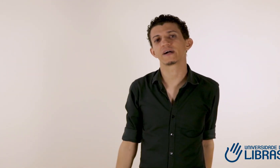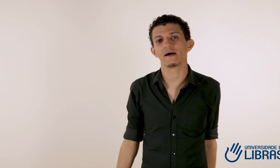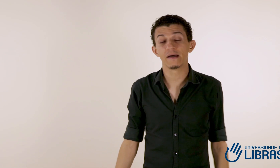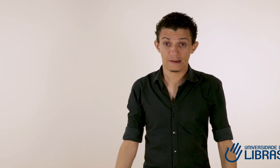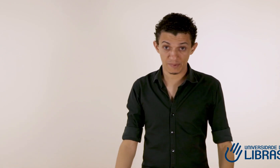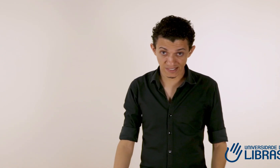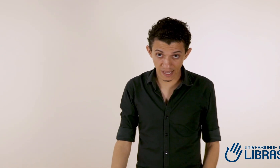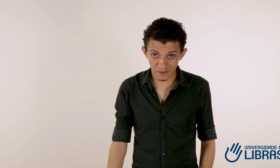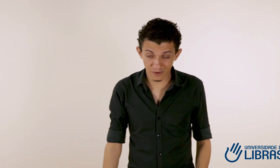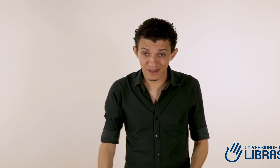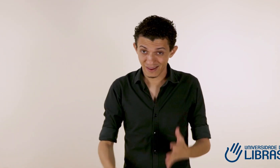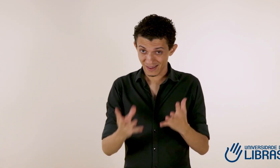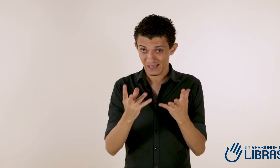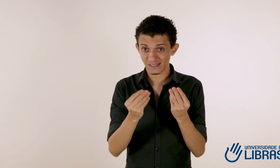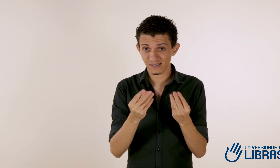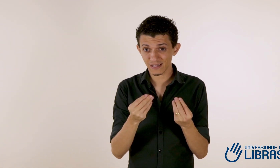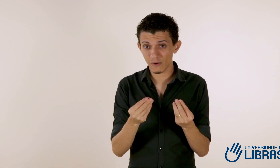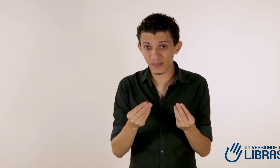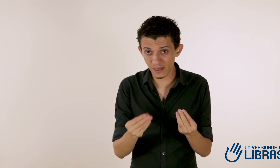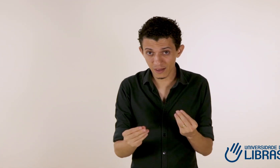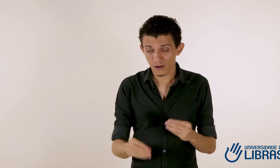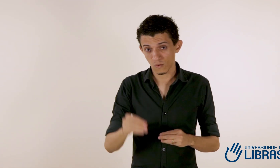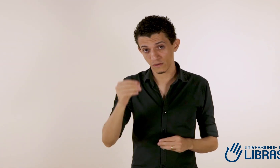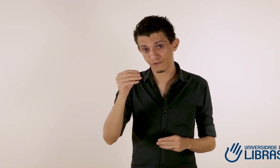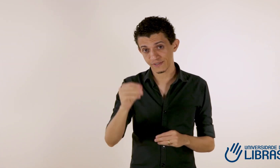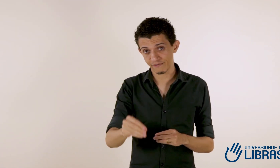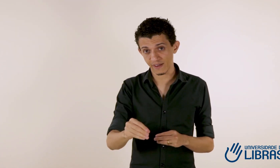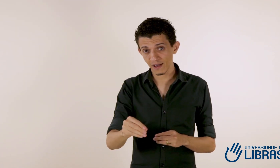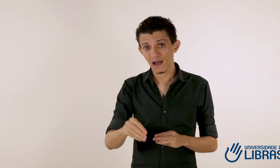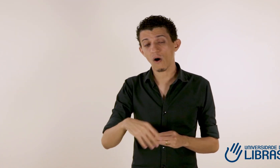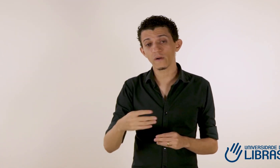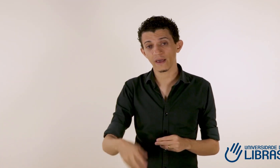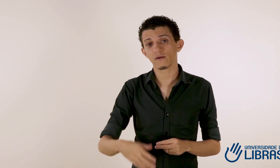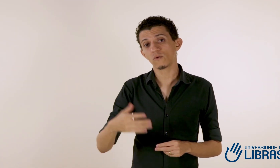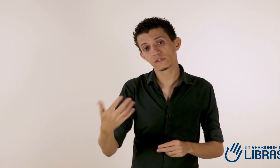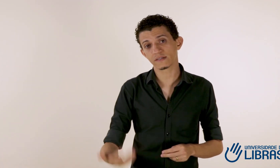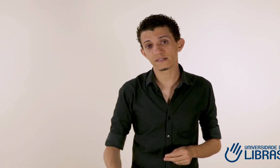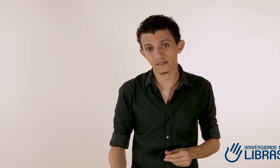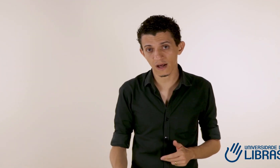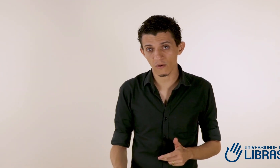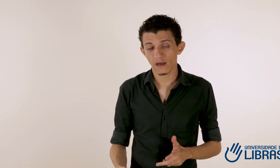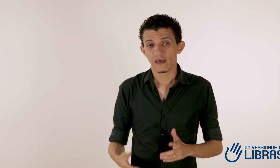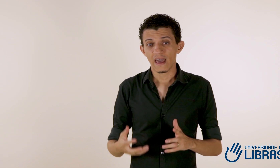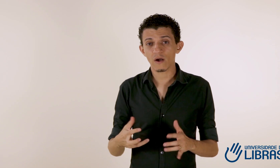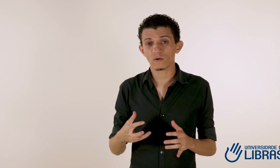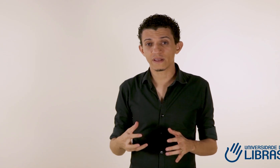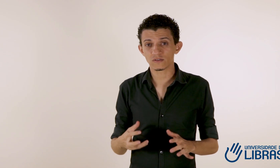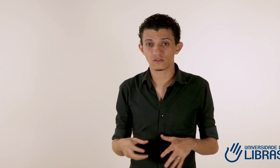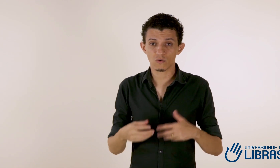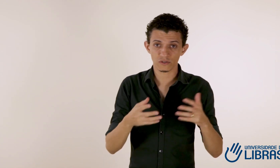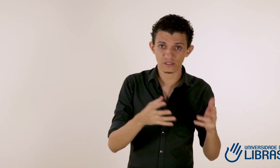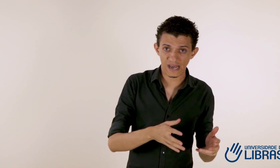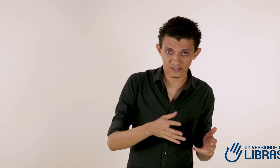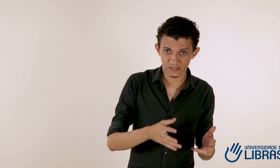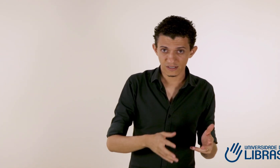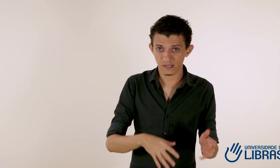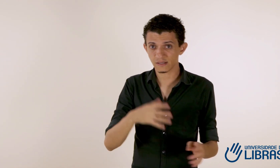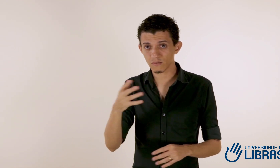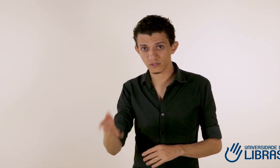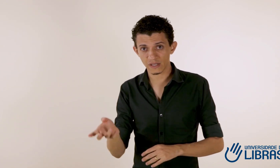cá. Percebe? Então, esse sinal aqui, quando você ver alguém usando esse sinal em contextos de quantidade, sem ser